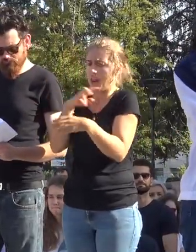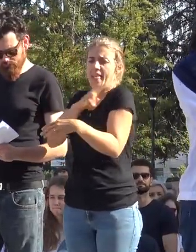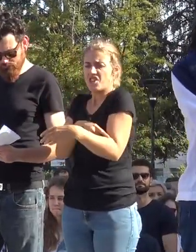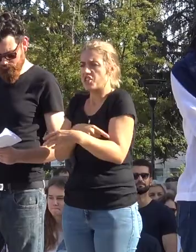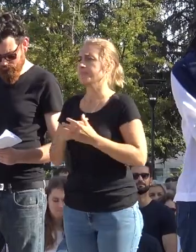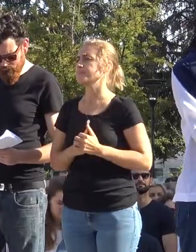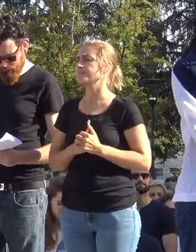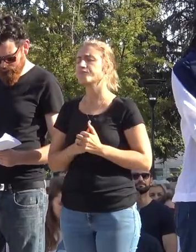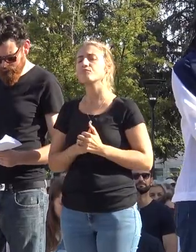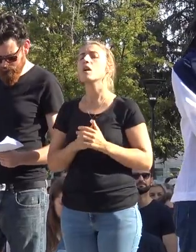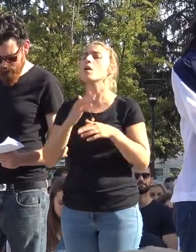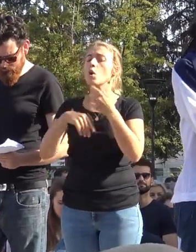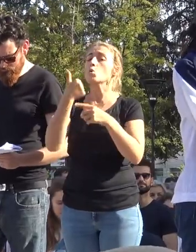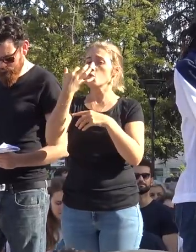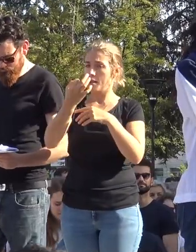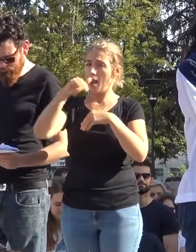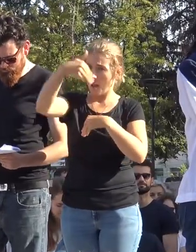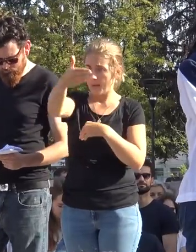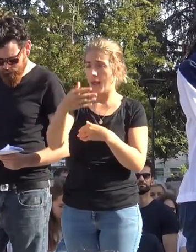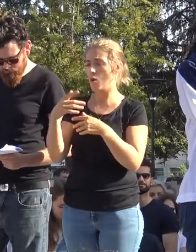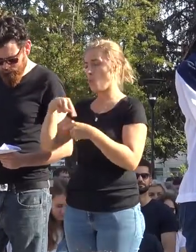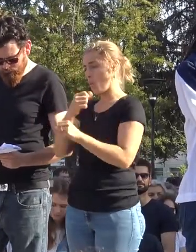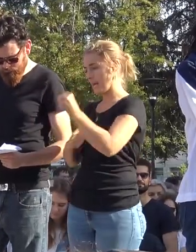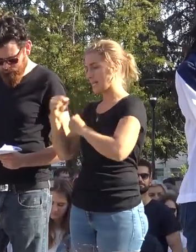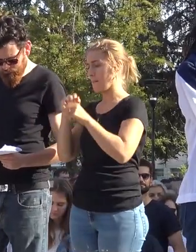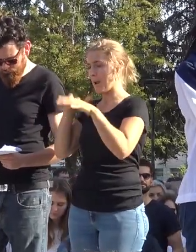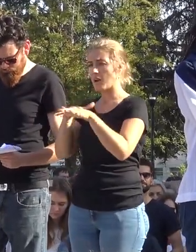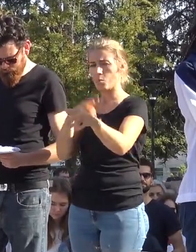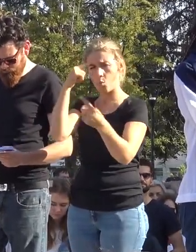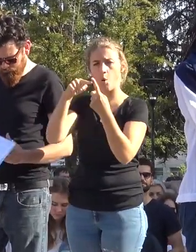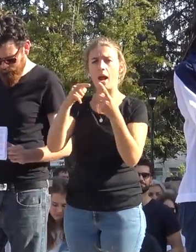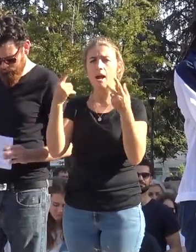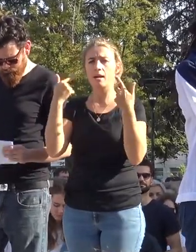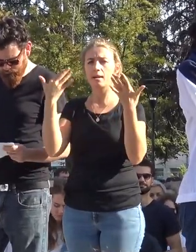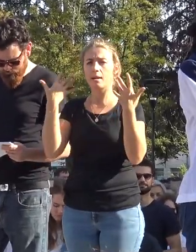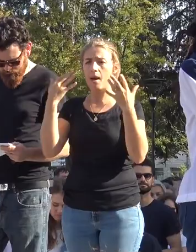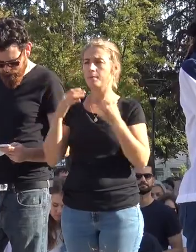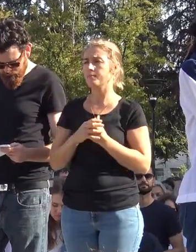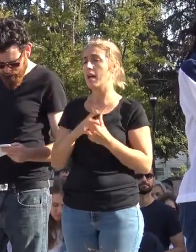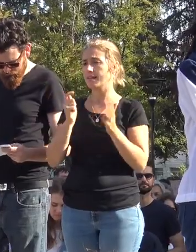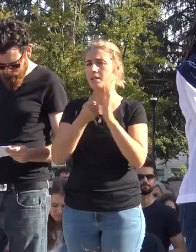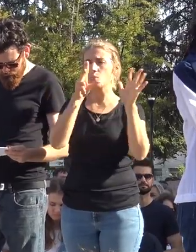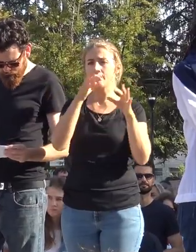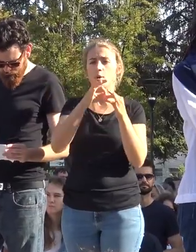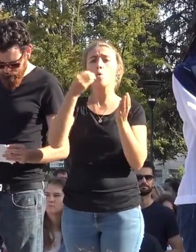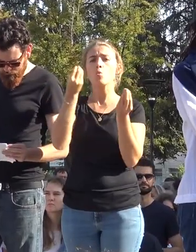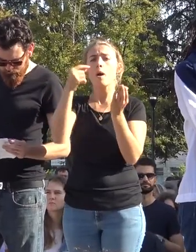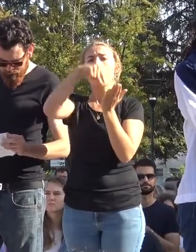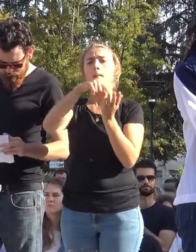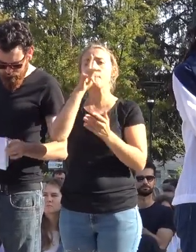La semaine suivante, une marche pour le climat est organisée à Paris le 8 septembre, journée d'action mondiale pour le